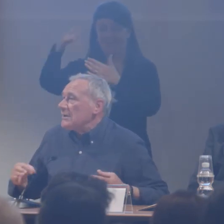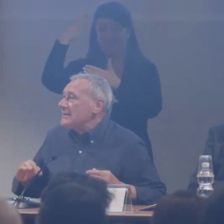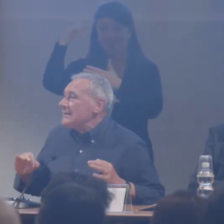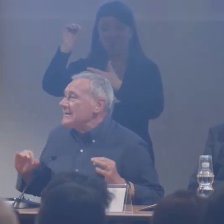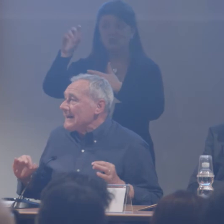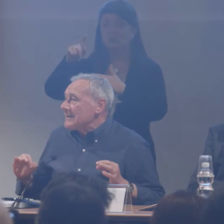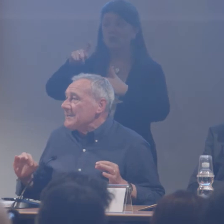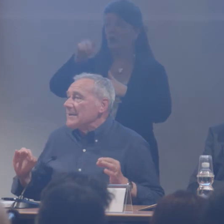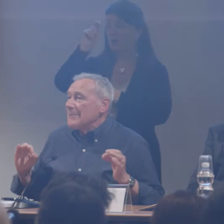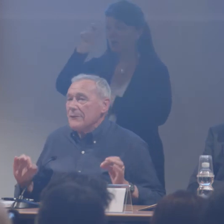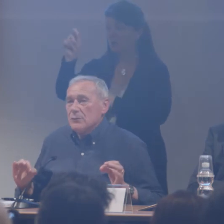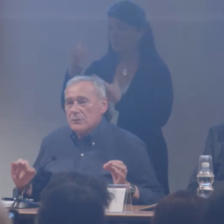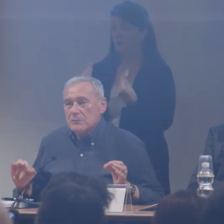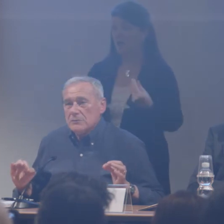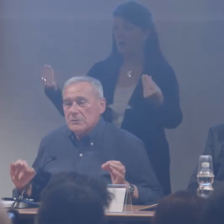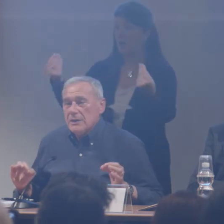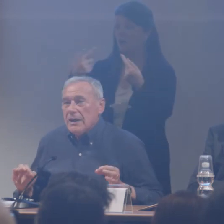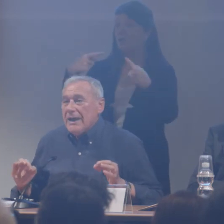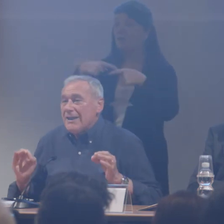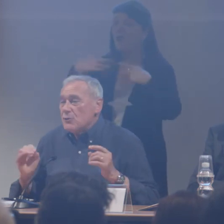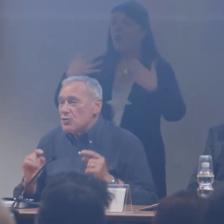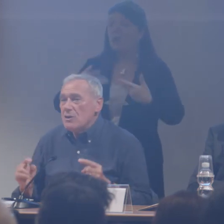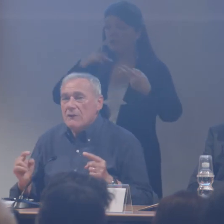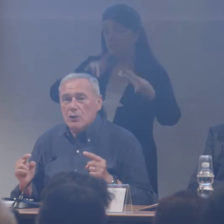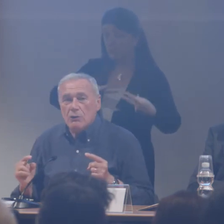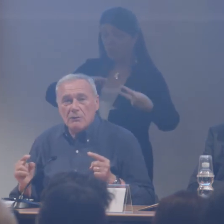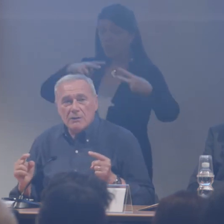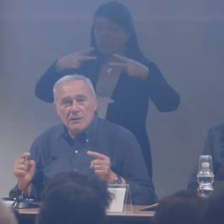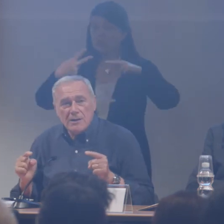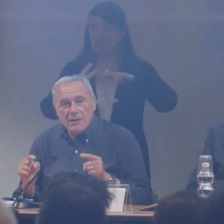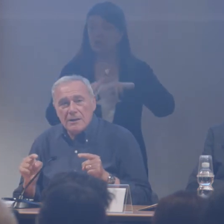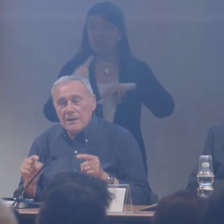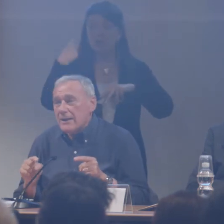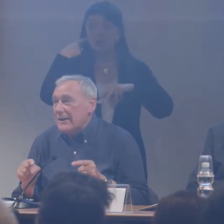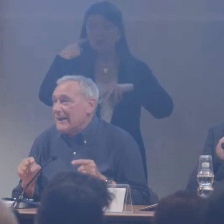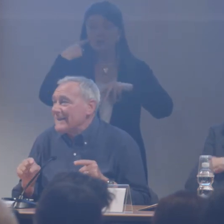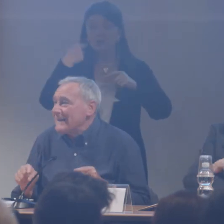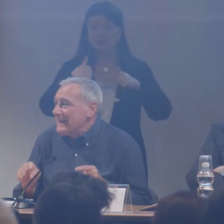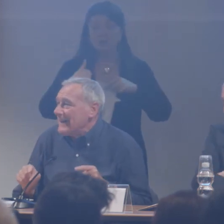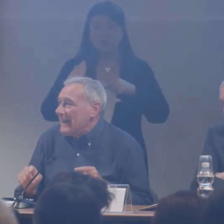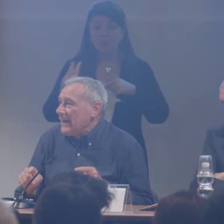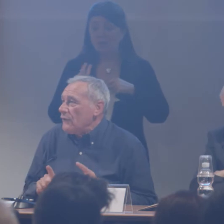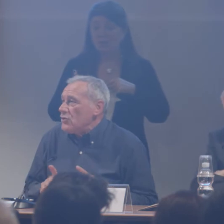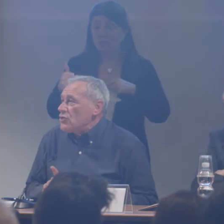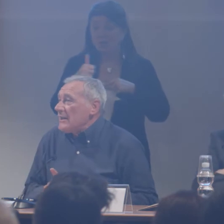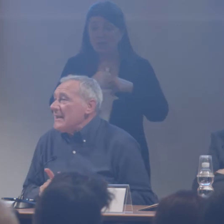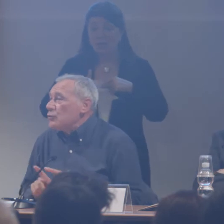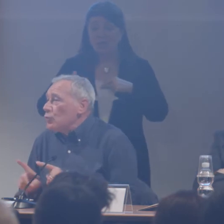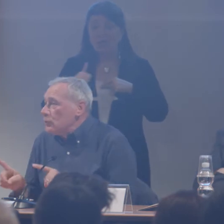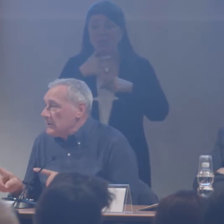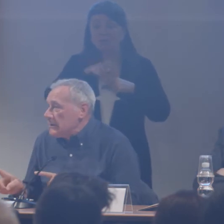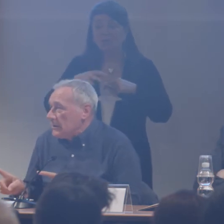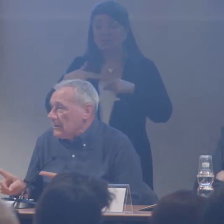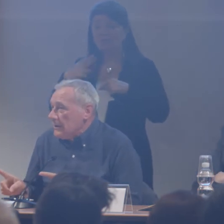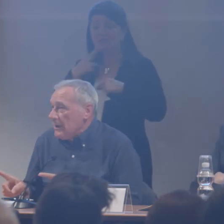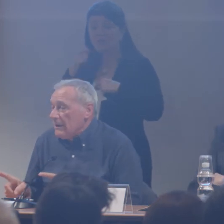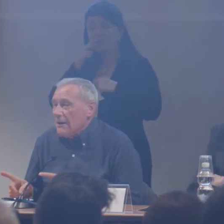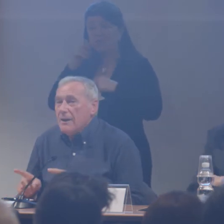sentivano ghettizzate perché mafiose. E riuscivano le ragazzine a convincere gli